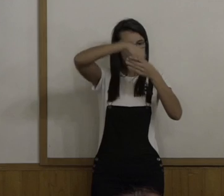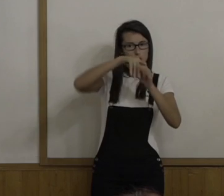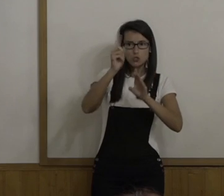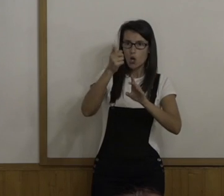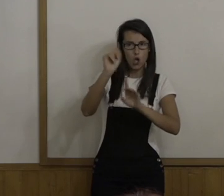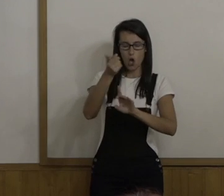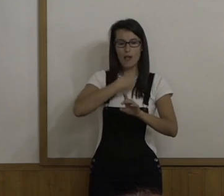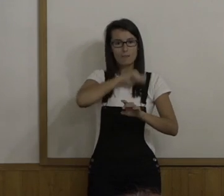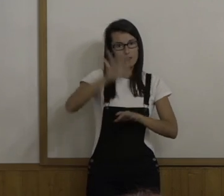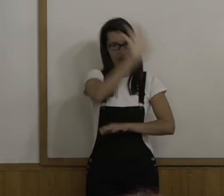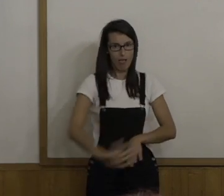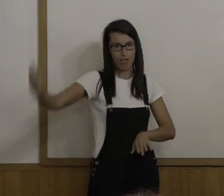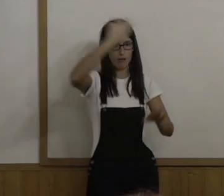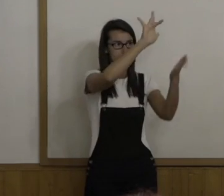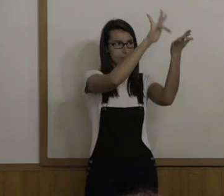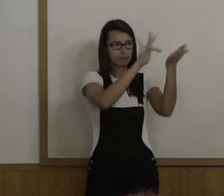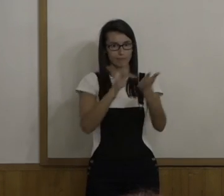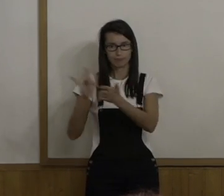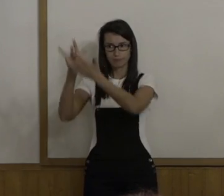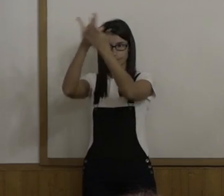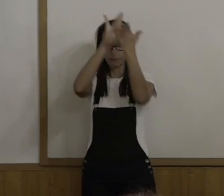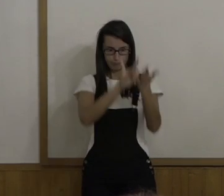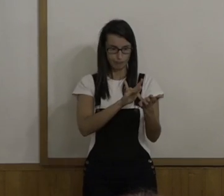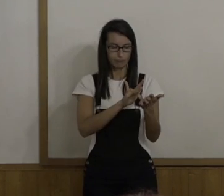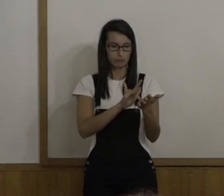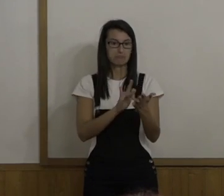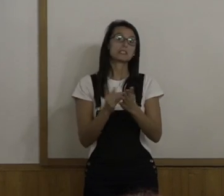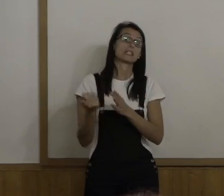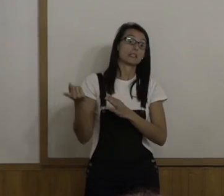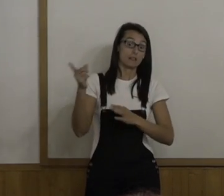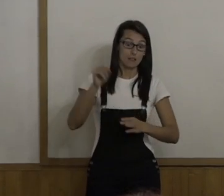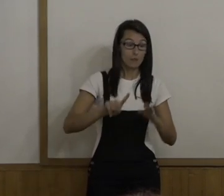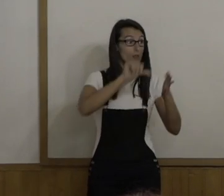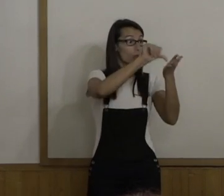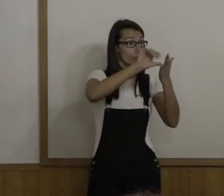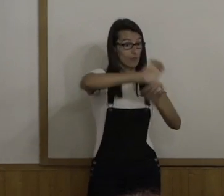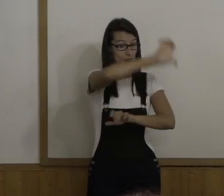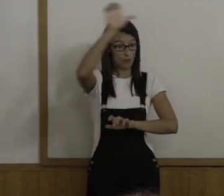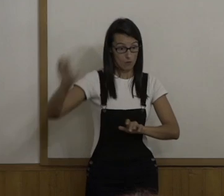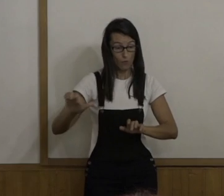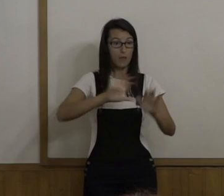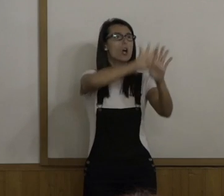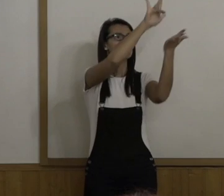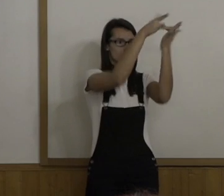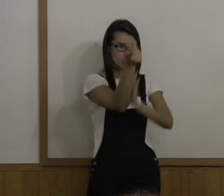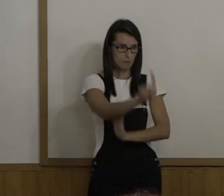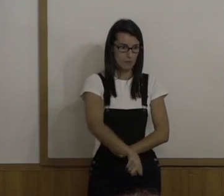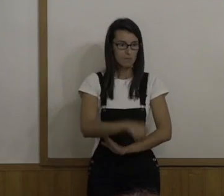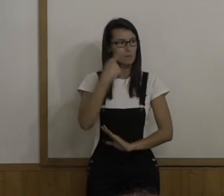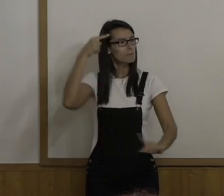toda España y tiene su semilla también en algunas ciudades europeas. Y lo que